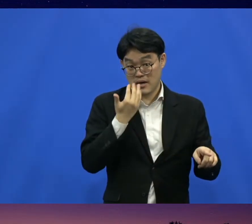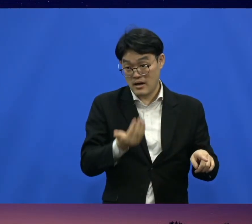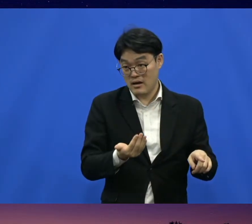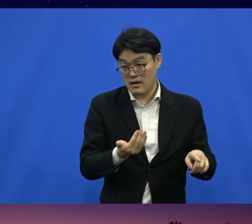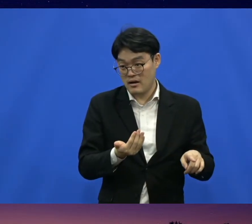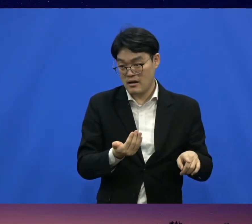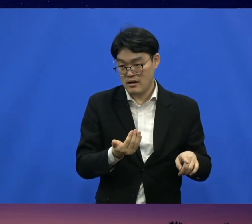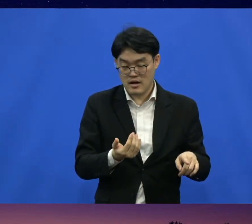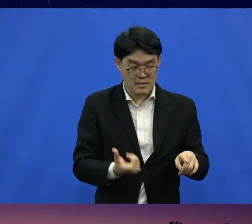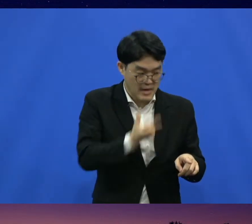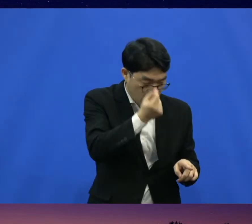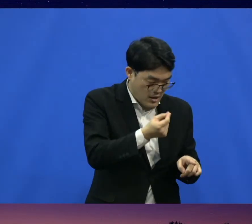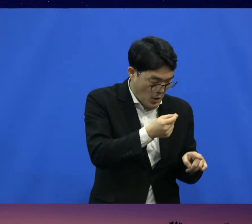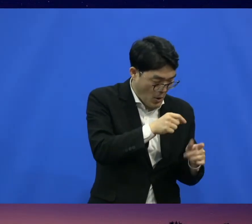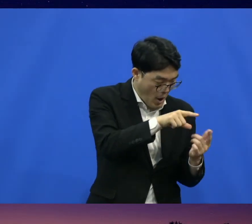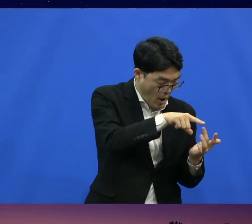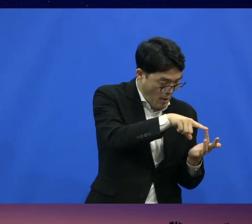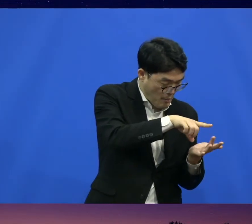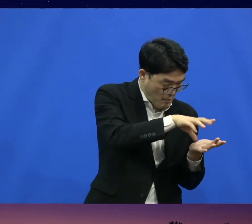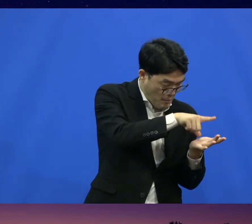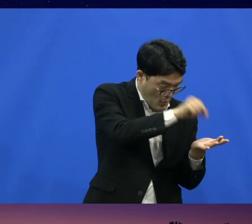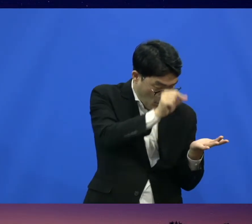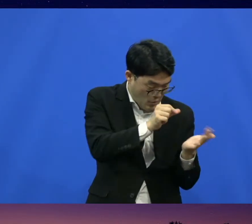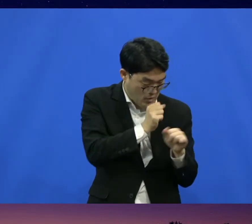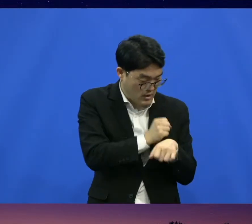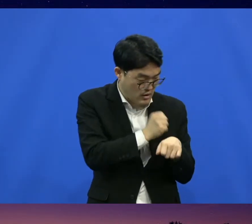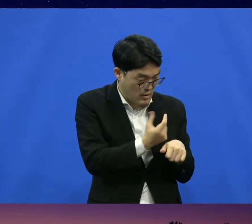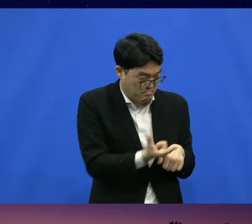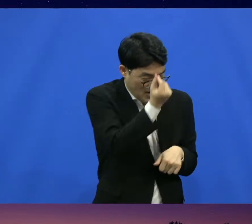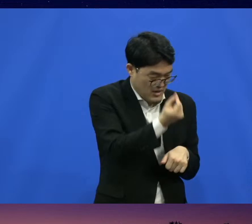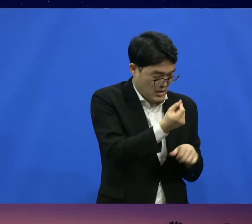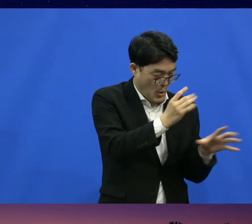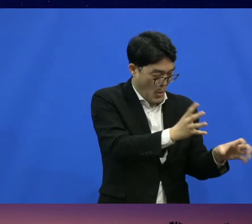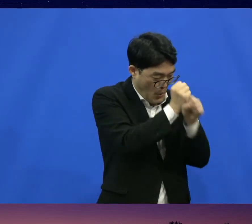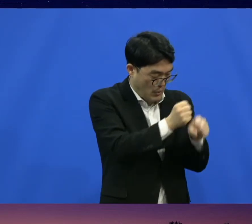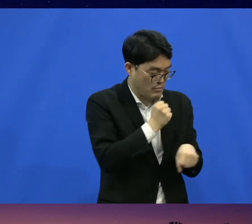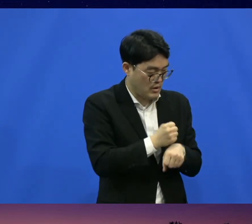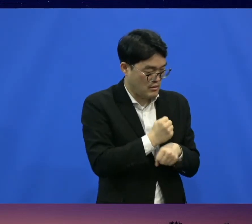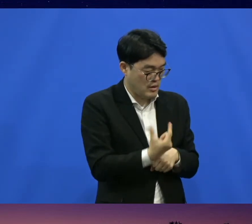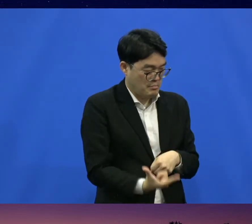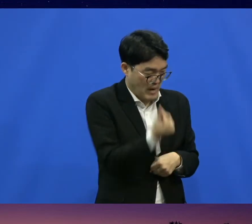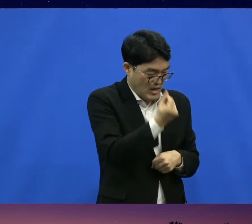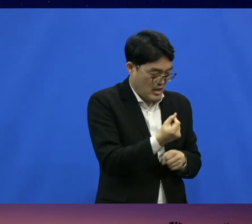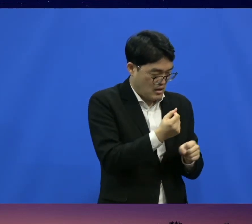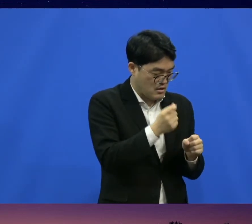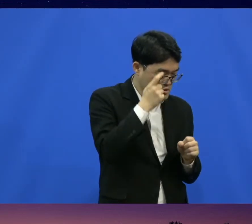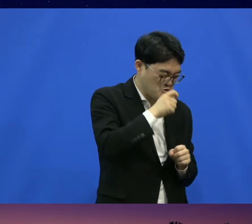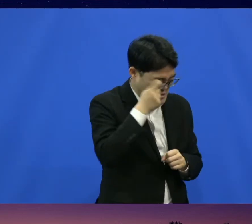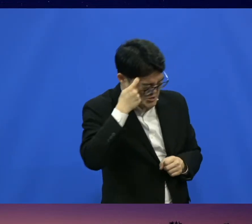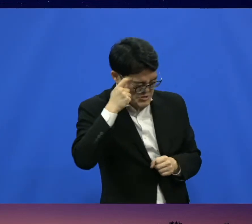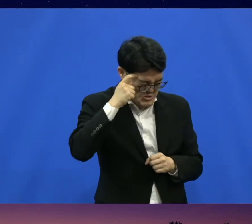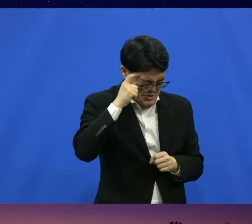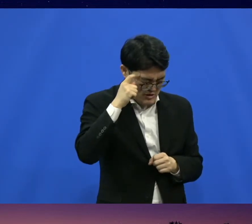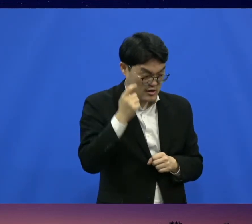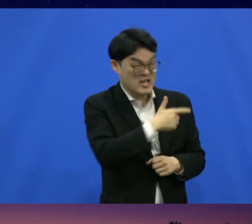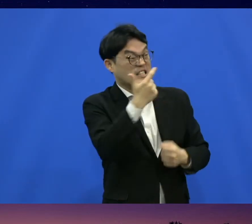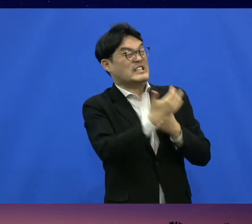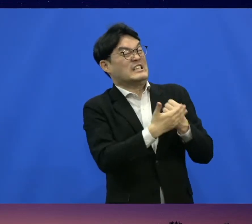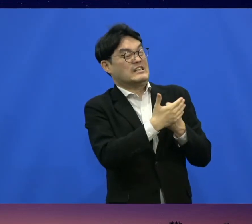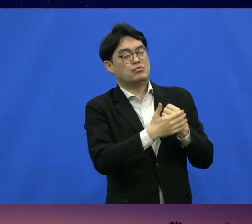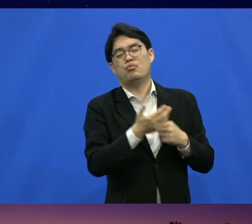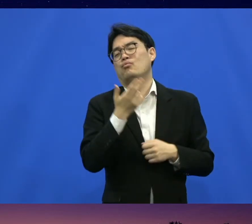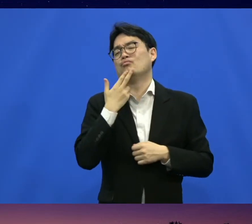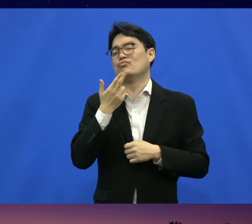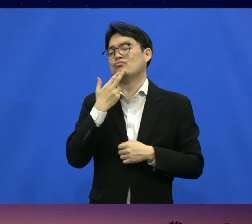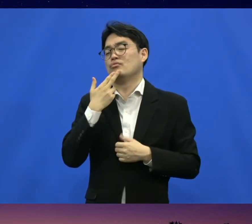핵심 파악하고 빨리 모든 본문을 묵상하고 최대의 은혜를 받게 하는 그런 게 어디 있어요